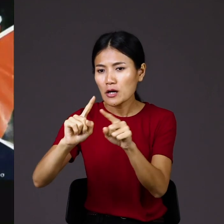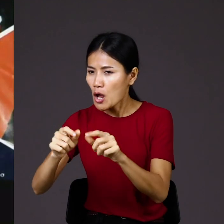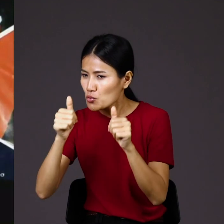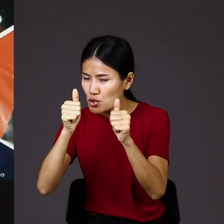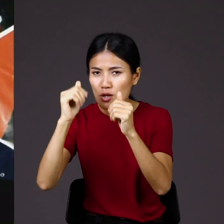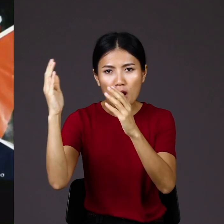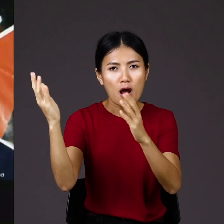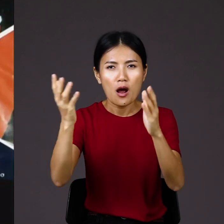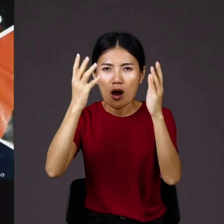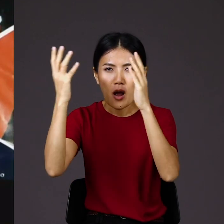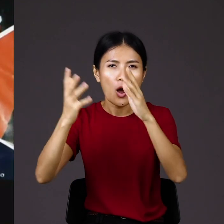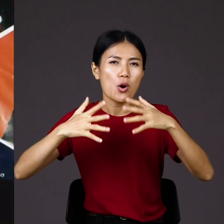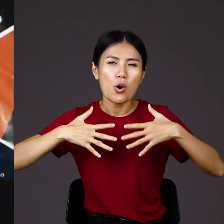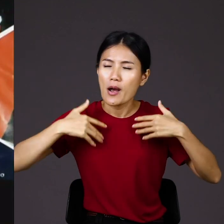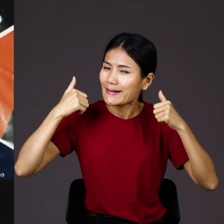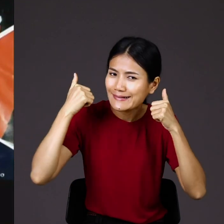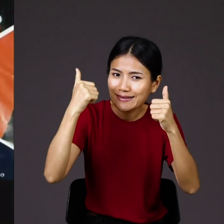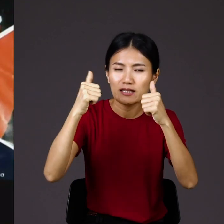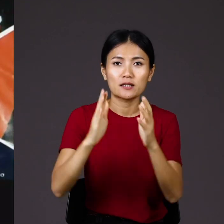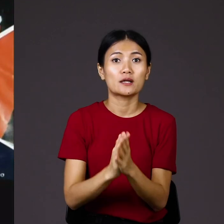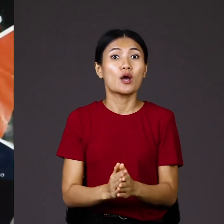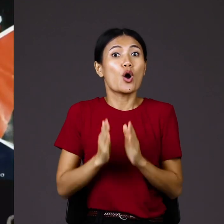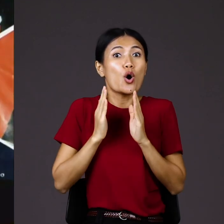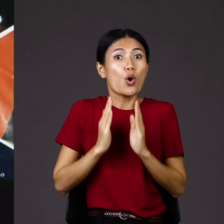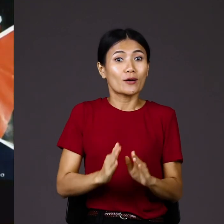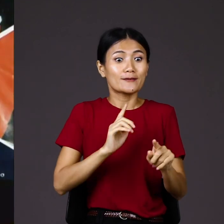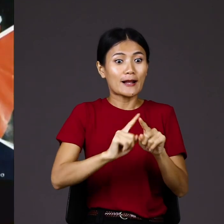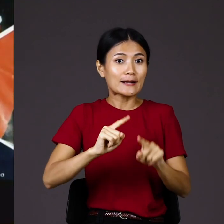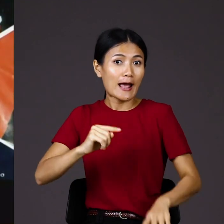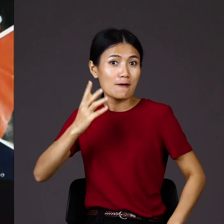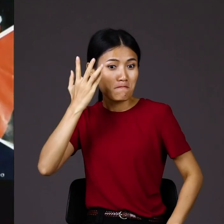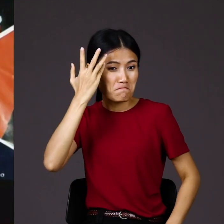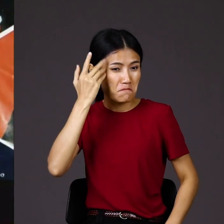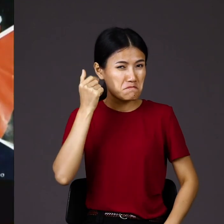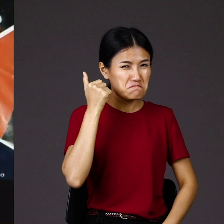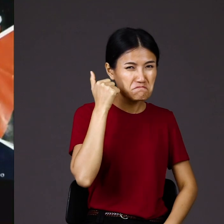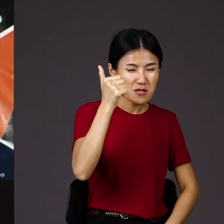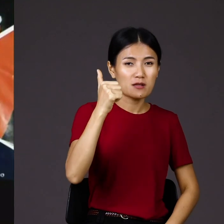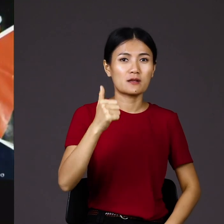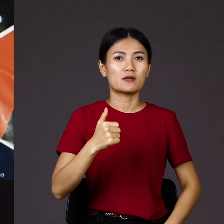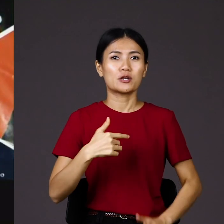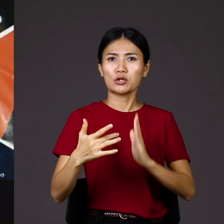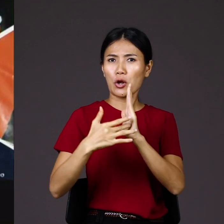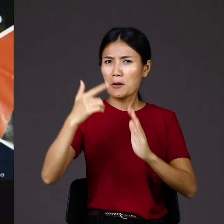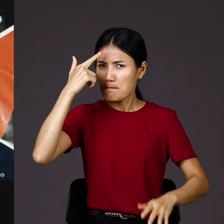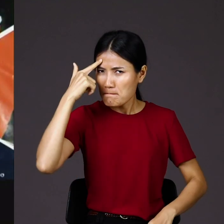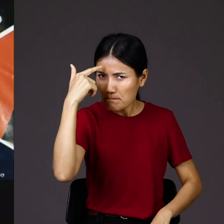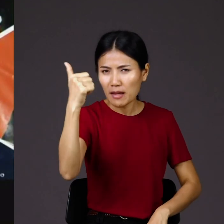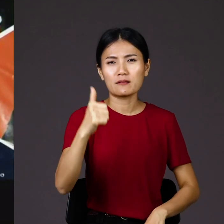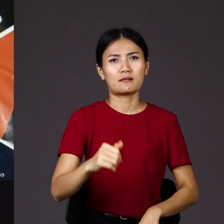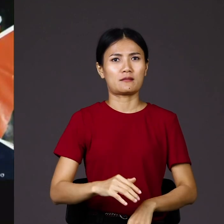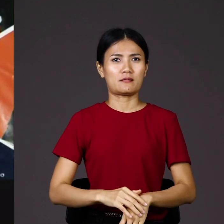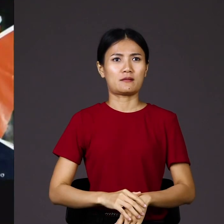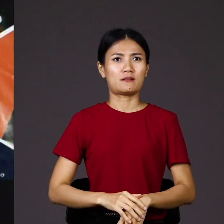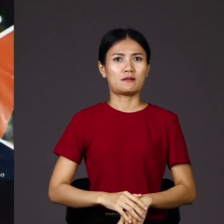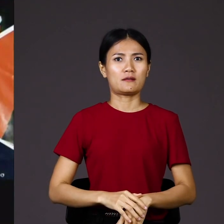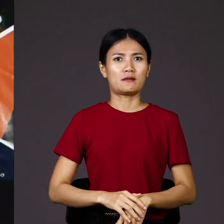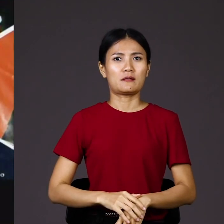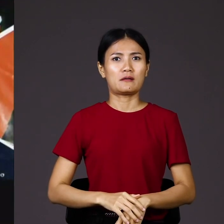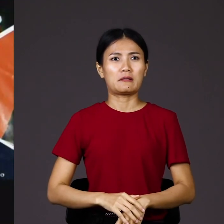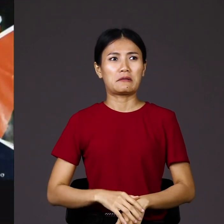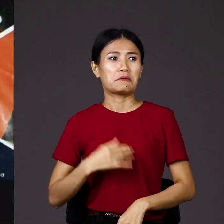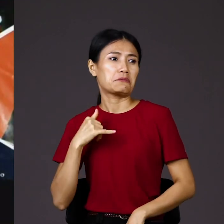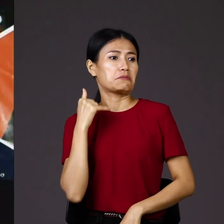นกลุ่มนี้เป็นคนกลุ่มที่มีความรู้เป็นคนกลุ่มที่มีศักยภาพเป็นคนกลุ่มที่มีความคิดสร้างสรรค์เข้าใจโลกเข้าใจเทคโนโล